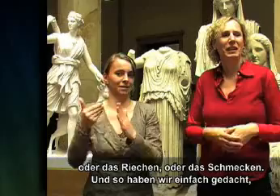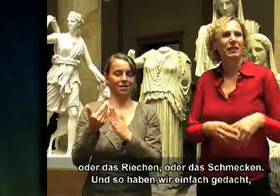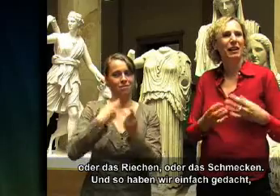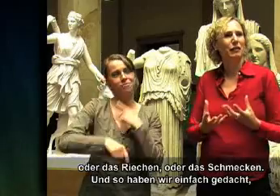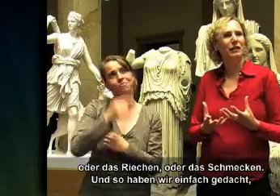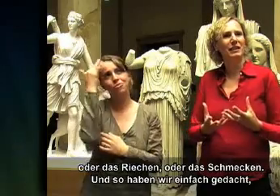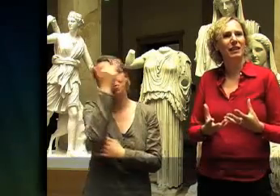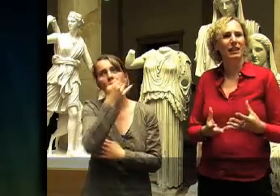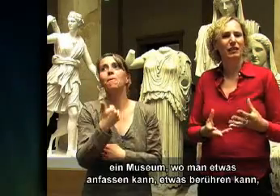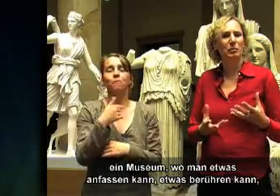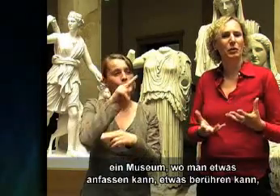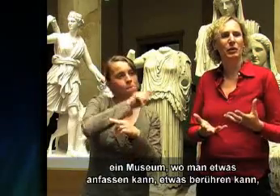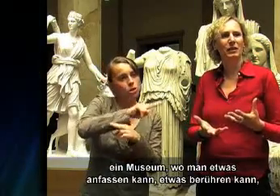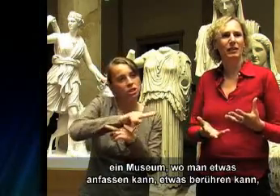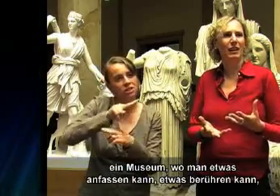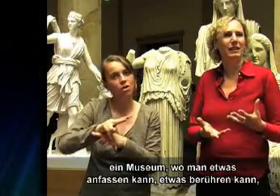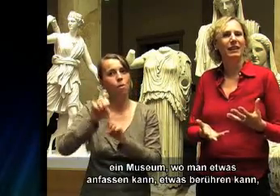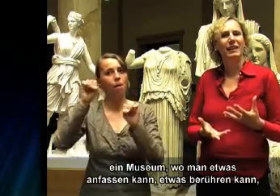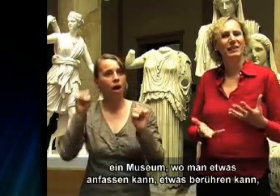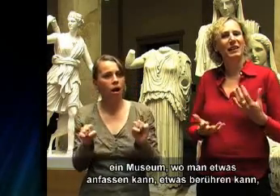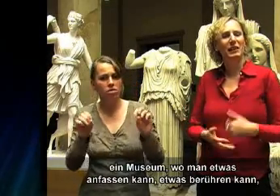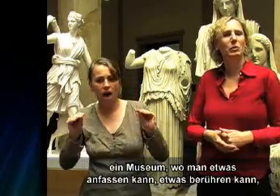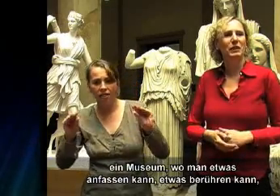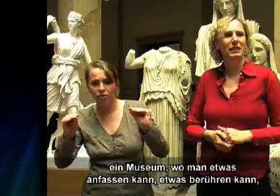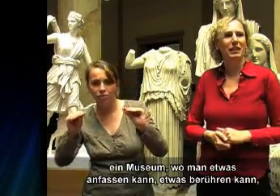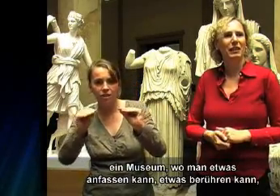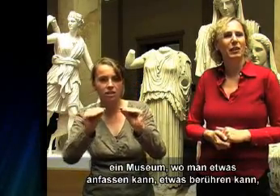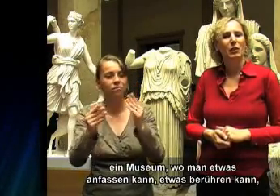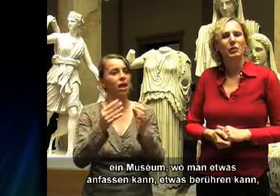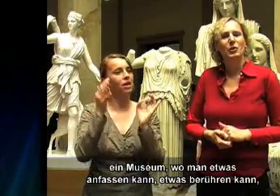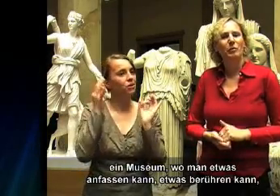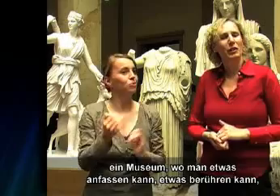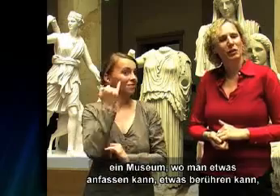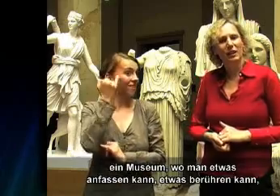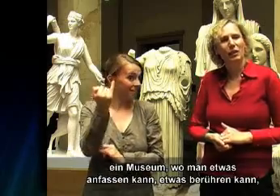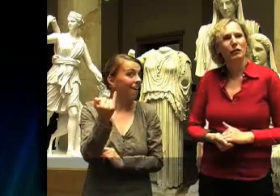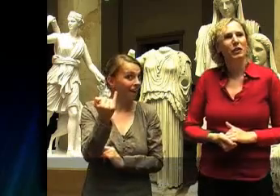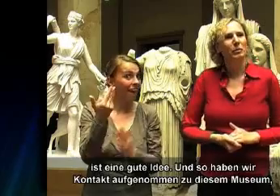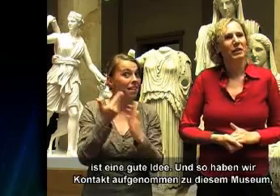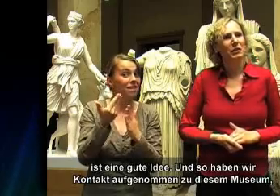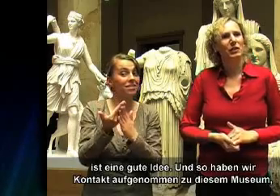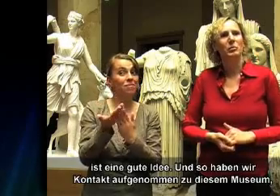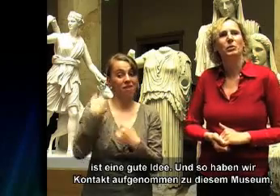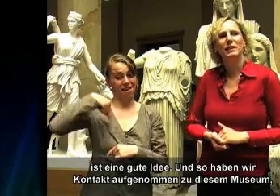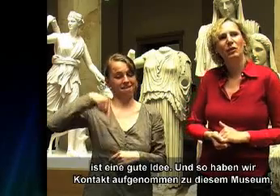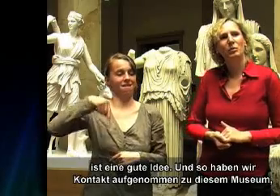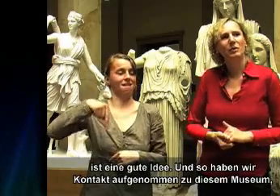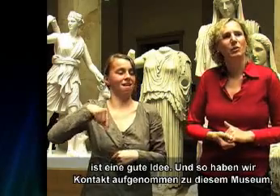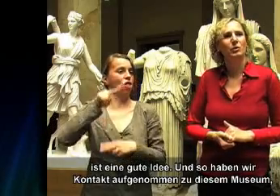Und so haben wir einfach gedacht, ein Museum, wo man etwas anfassen kann, etwas berühren kann, ist eine gute Idee. Und so